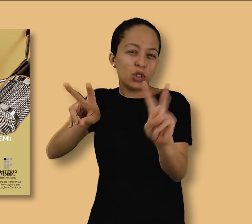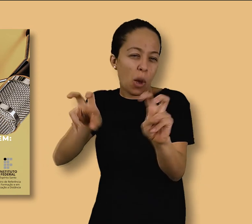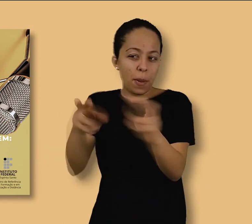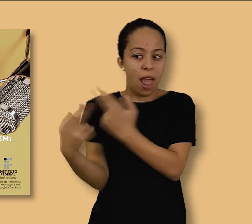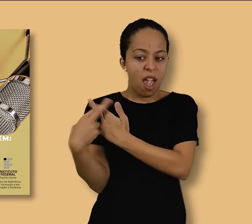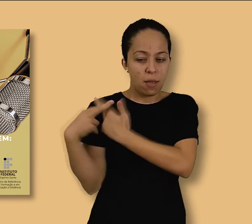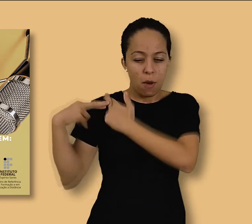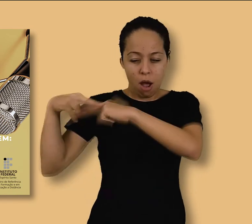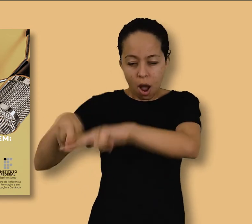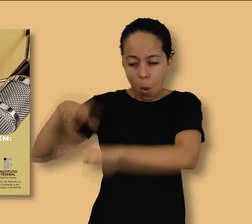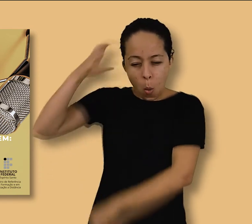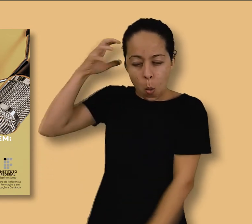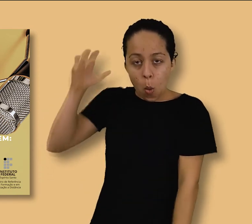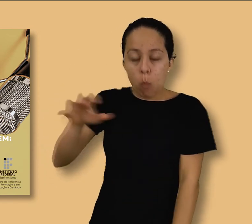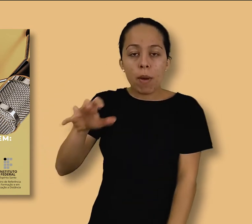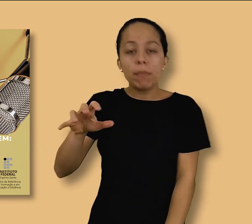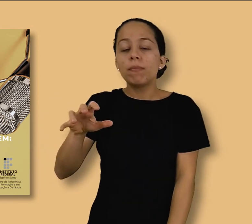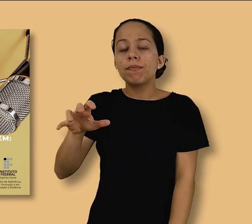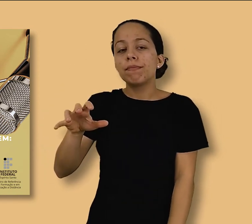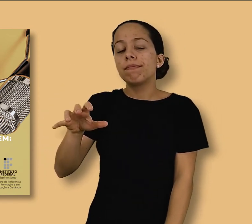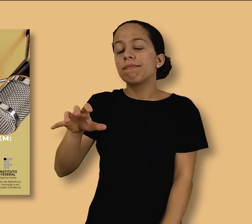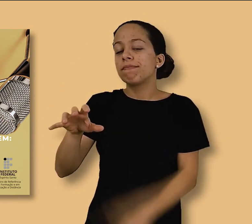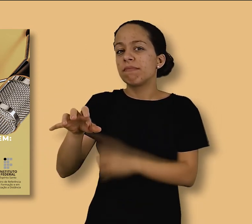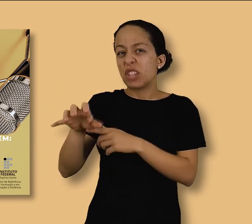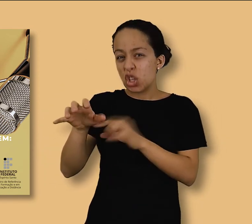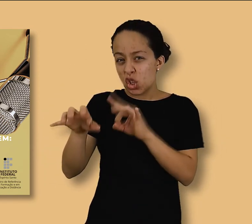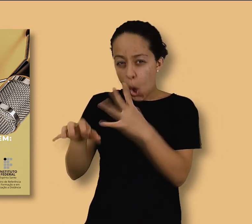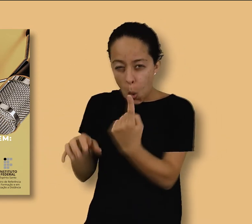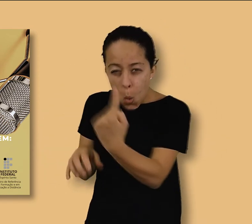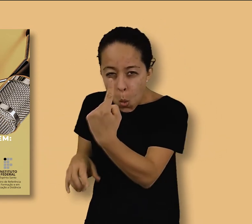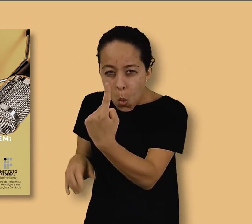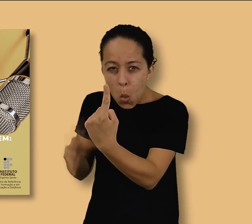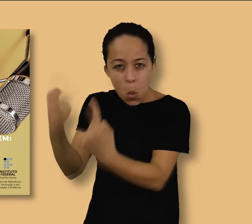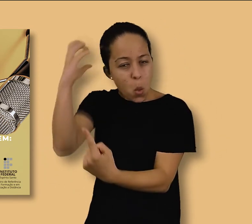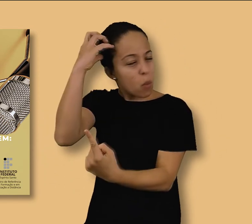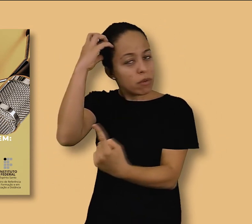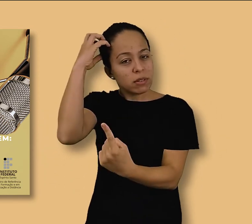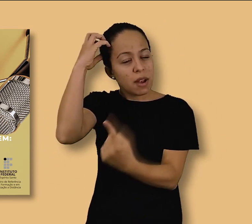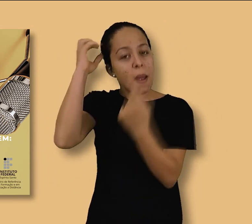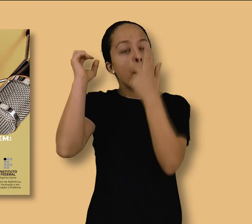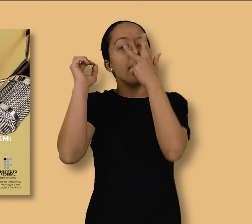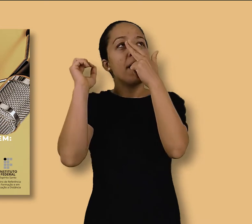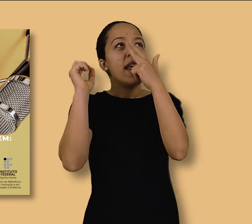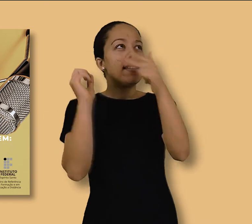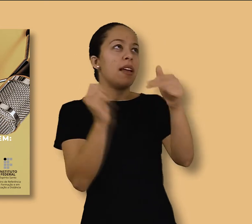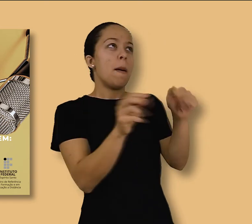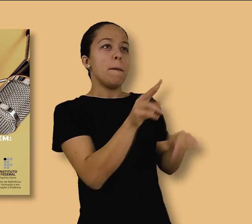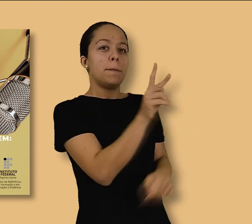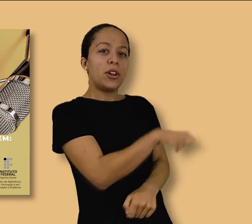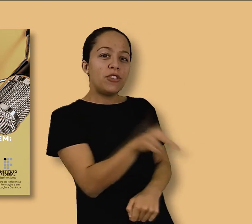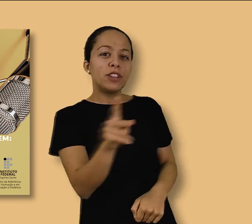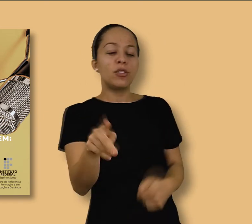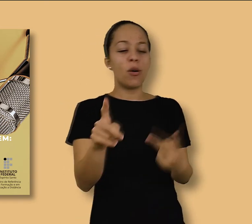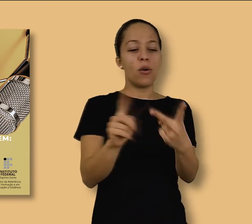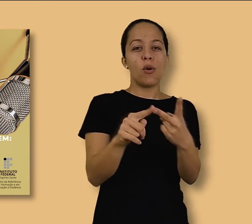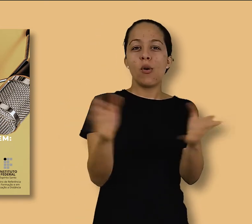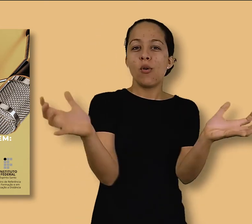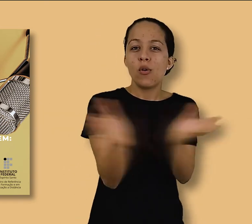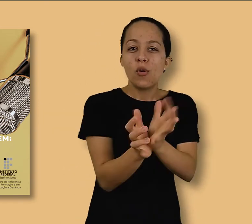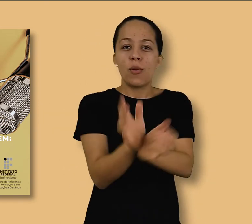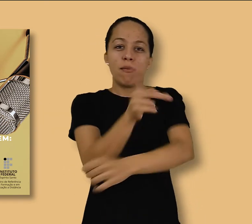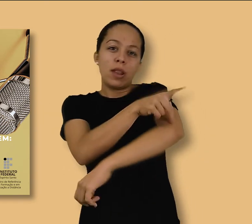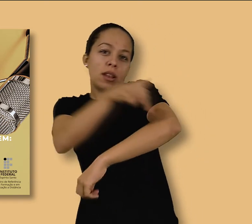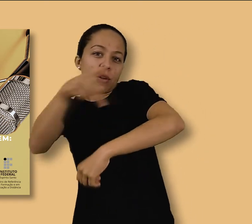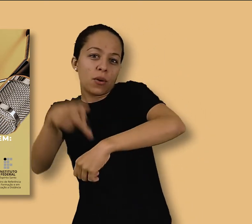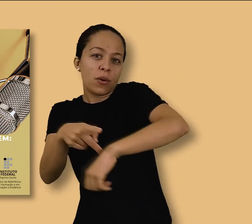é desconsiderar Todo Nós de relação todo nó de variáveis presente no processo de